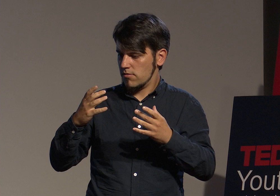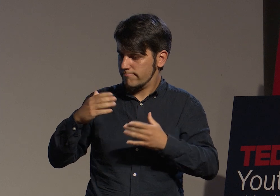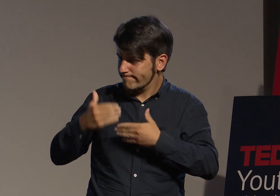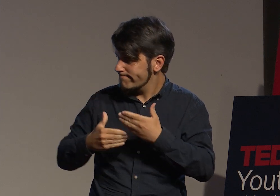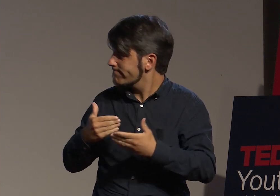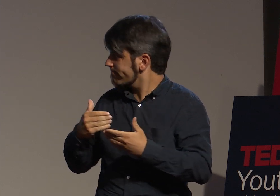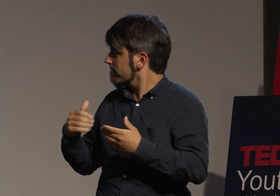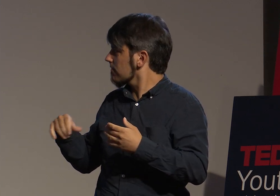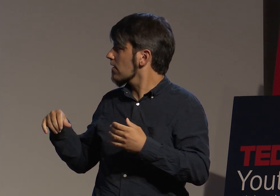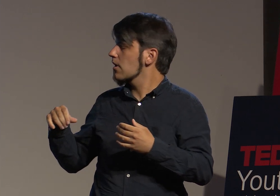Трудно е, наистина.